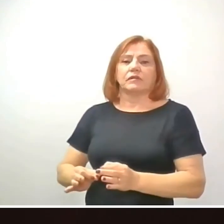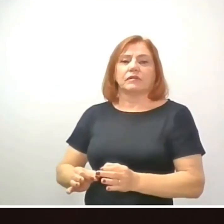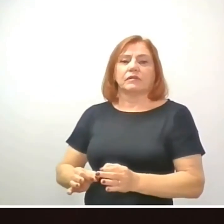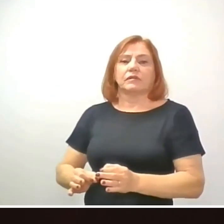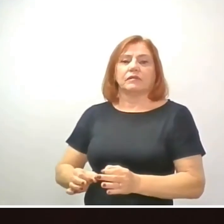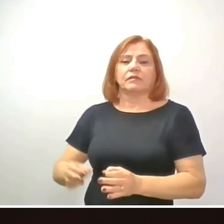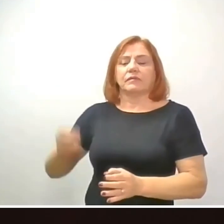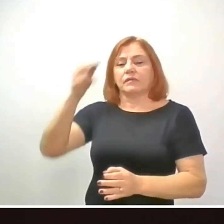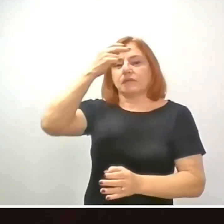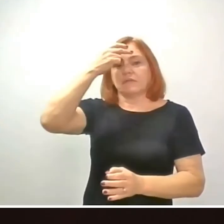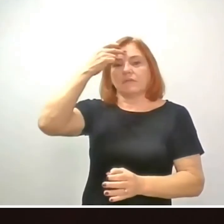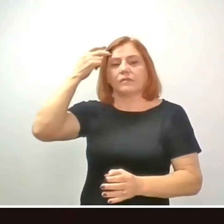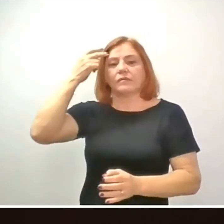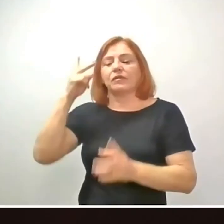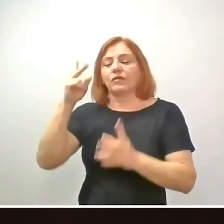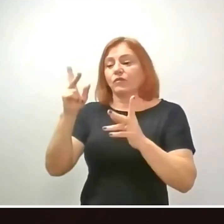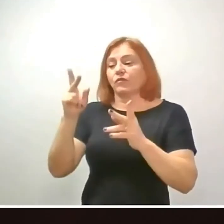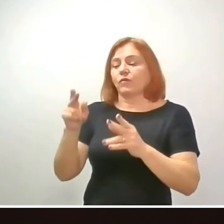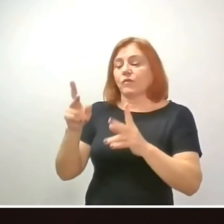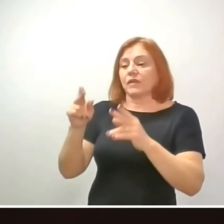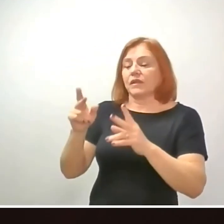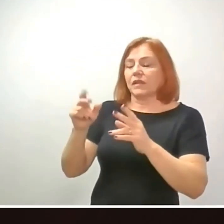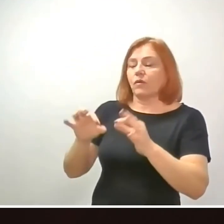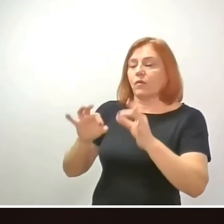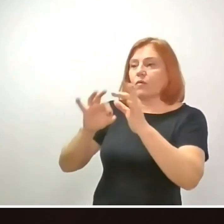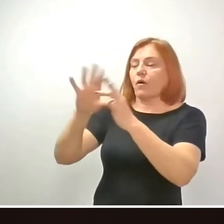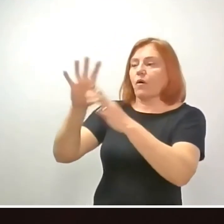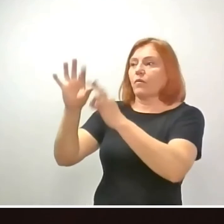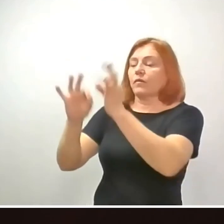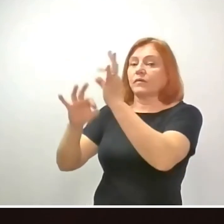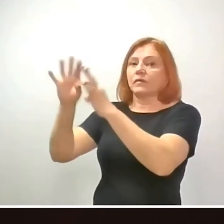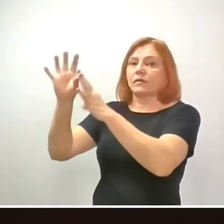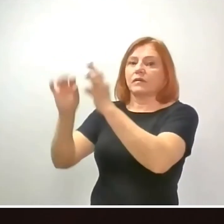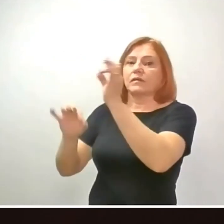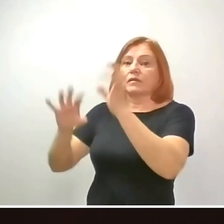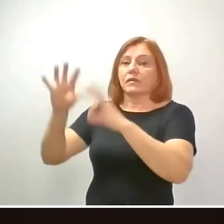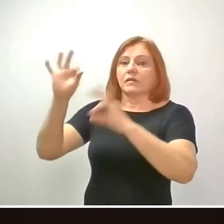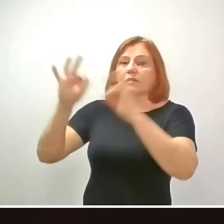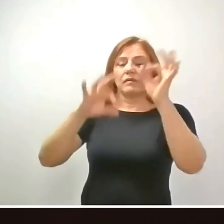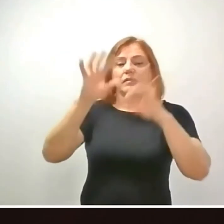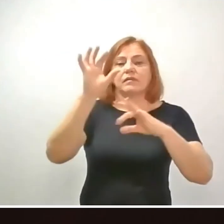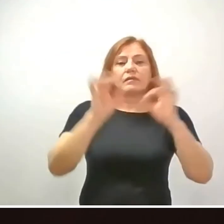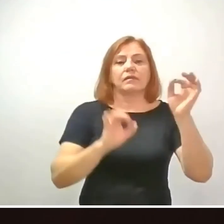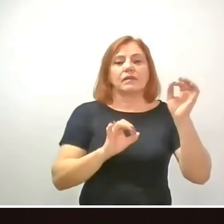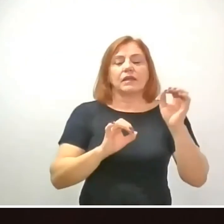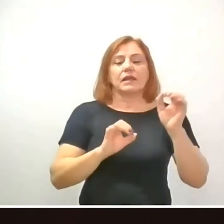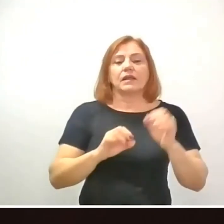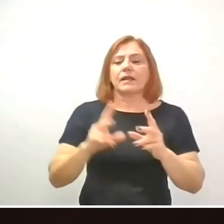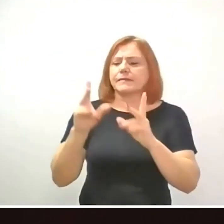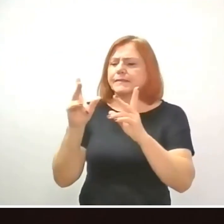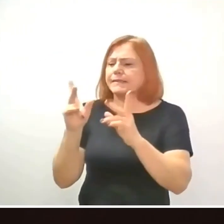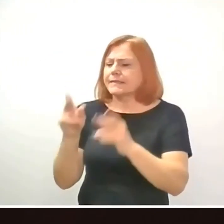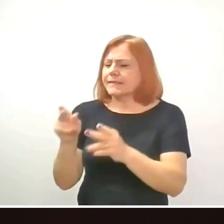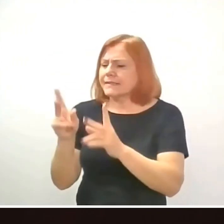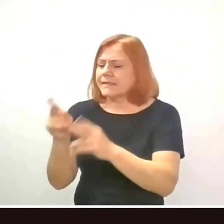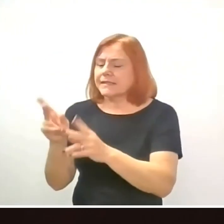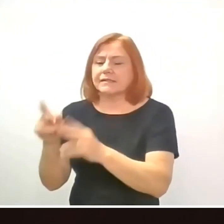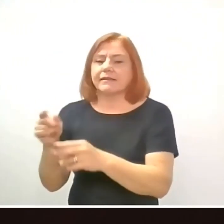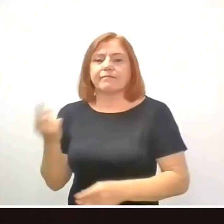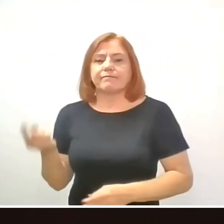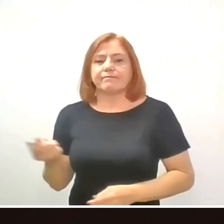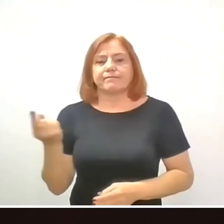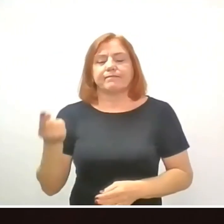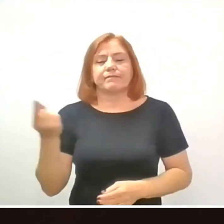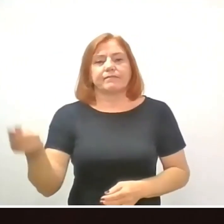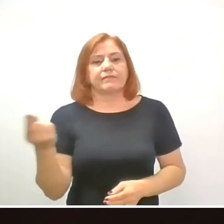e eternamente. Vale a pena hoje. Vivemos para o Senhor, irmão,